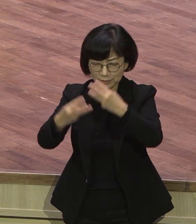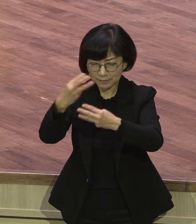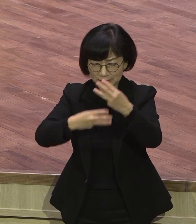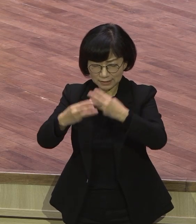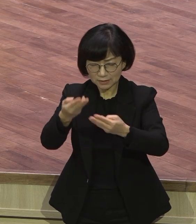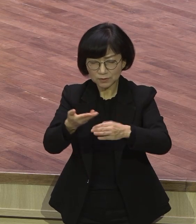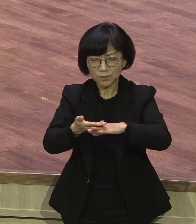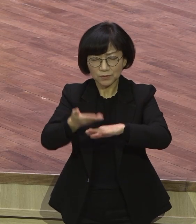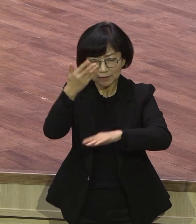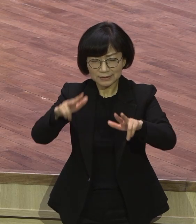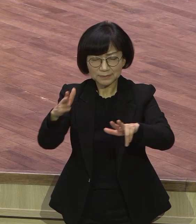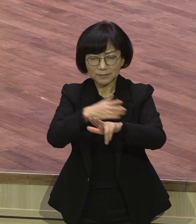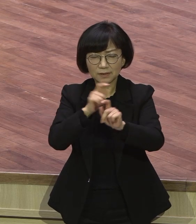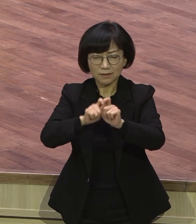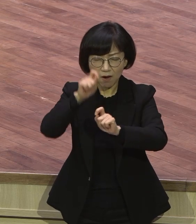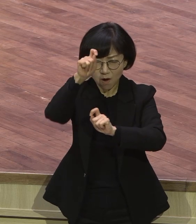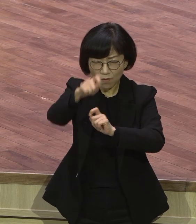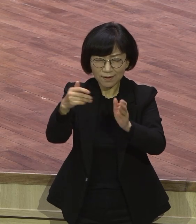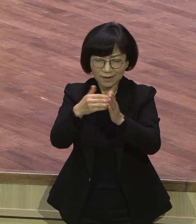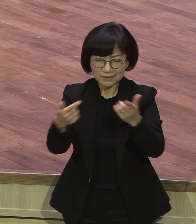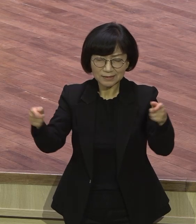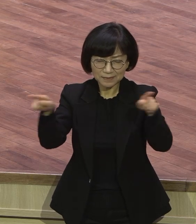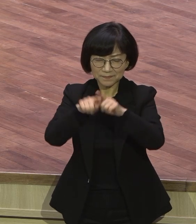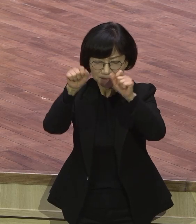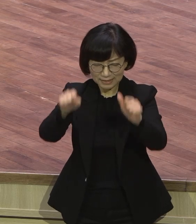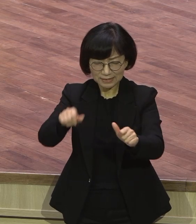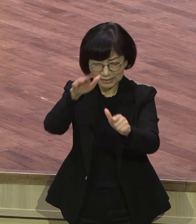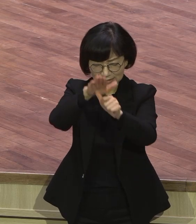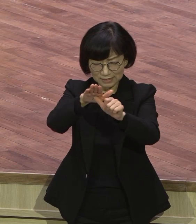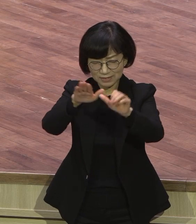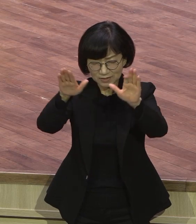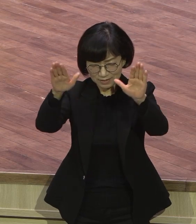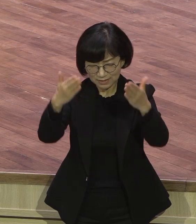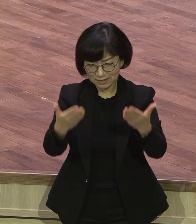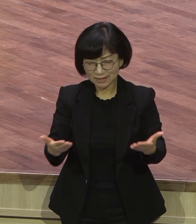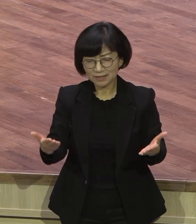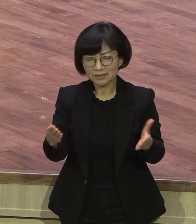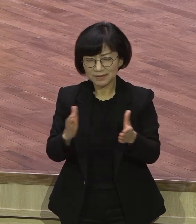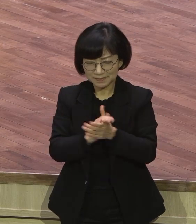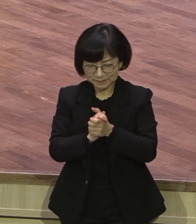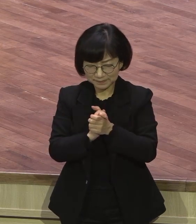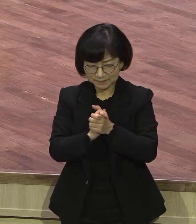지금부터 응원까지 함께 계실 겨라 아멘